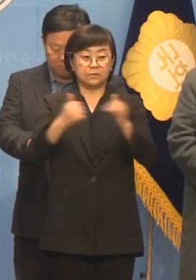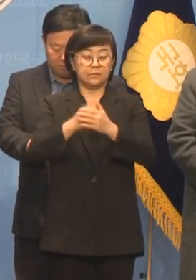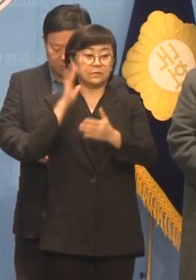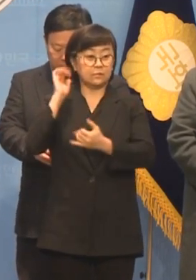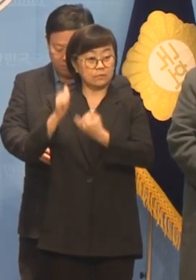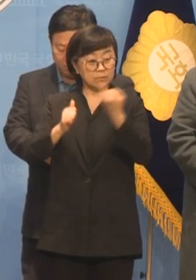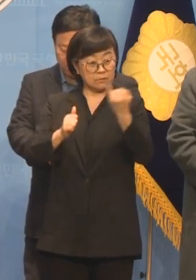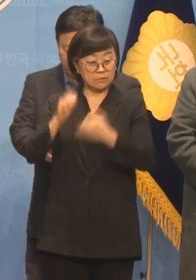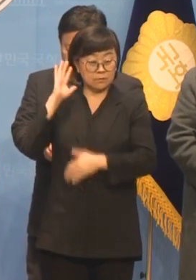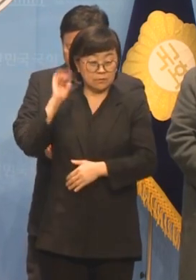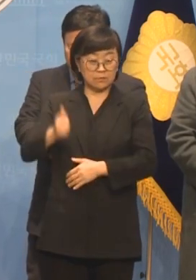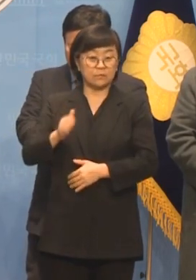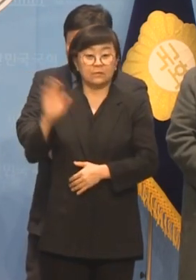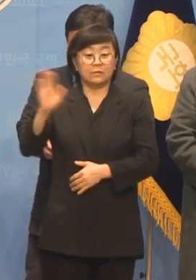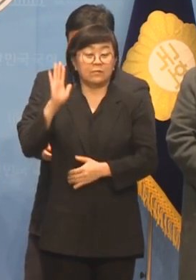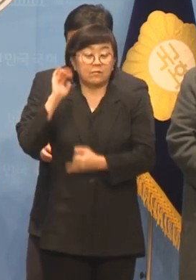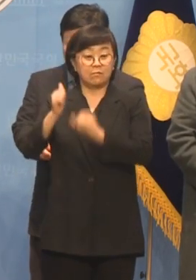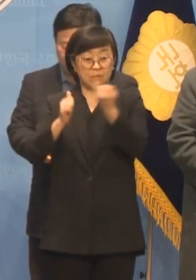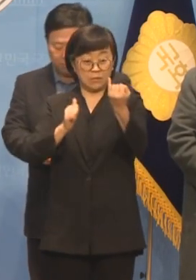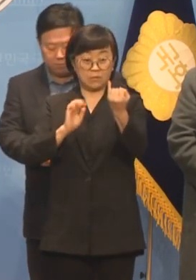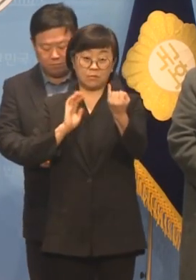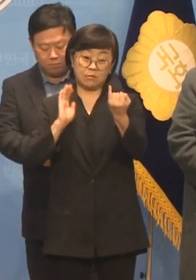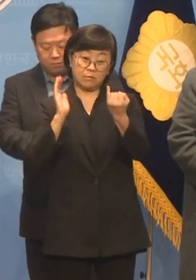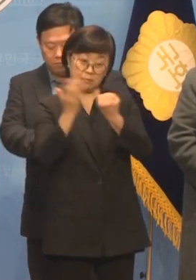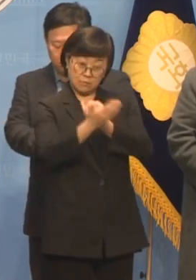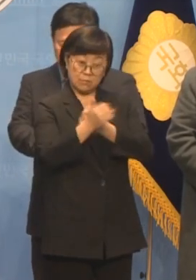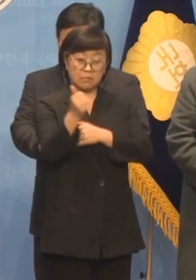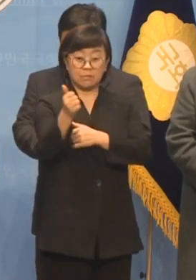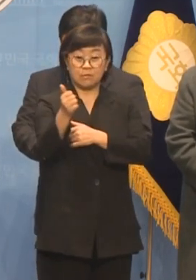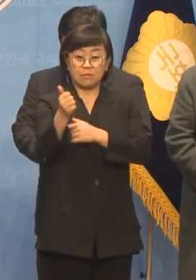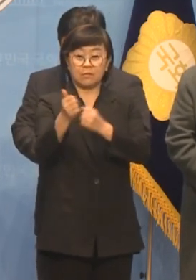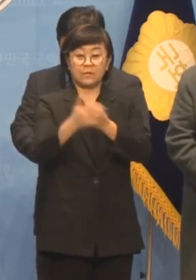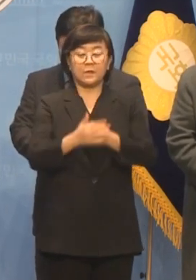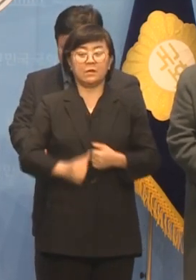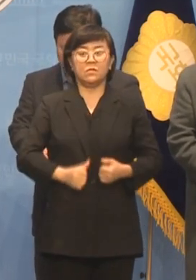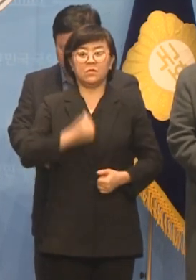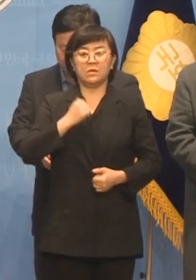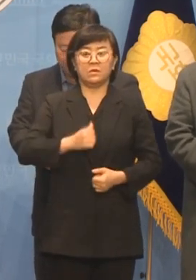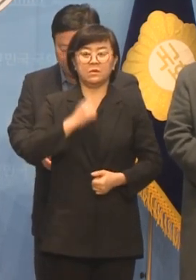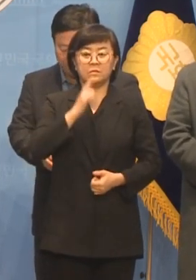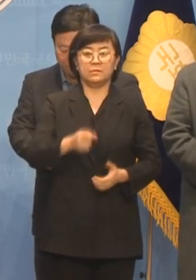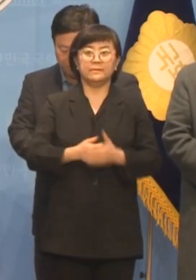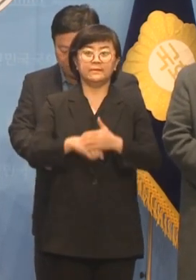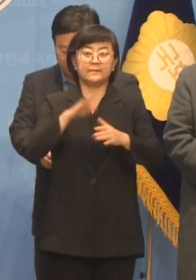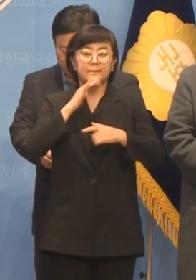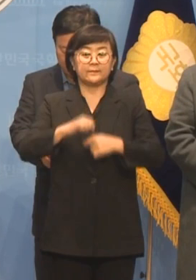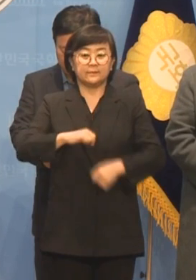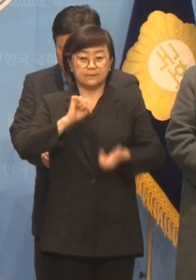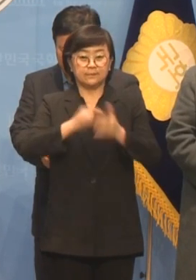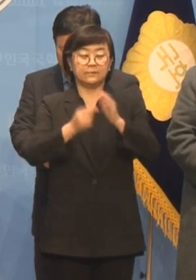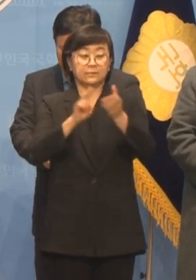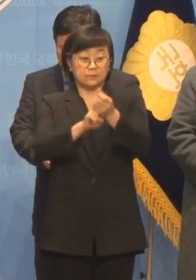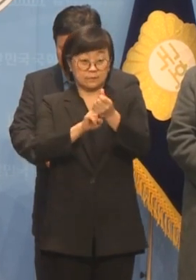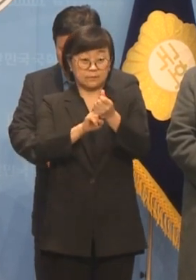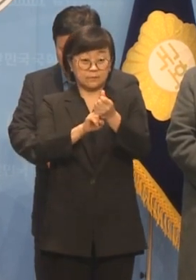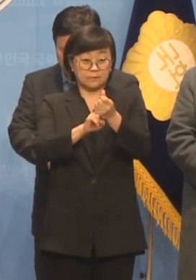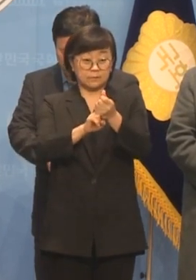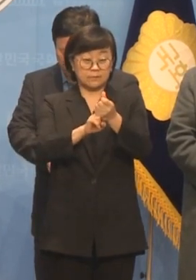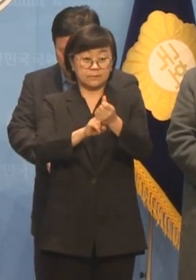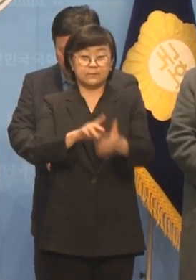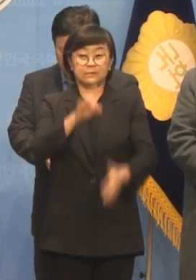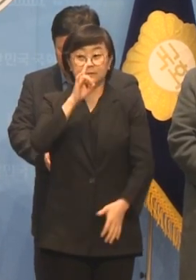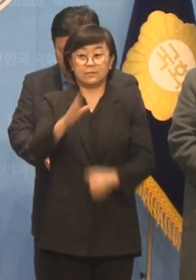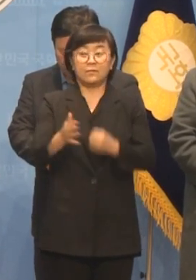대통령이 아니라 김건희 호위무사라는 현실의 분노를 참을 수 없습니다. 진실을 감추려 해도 감춰지지